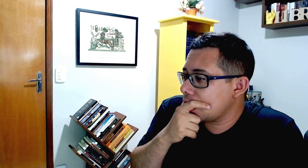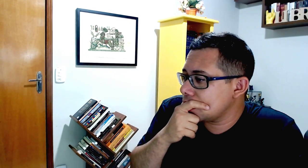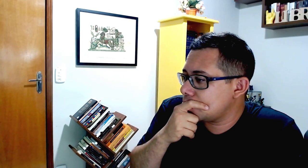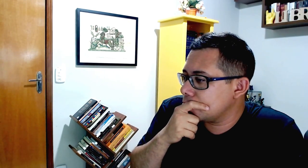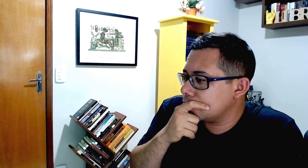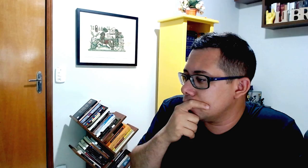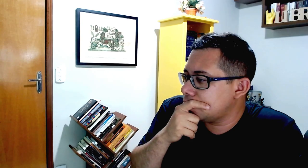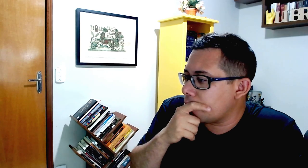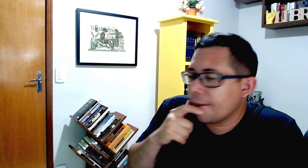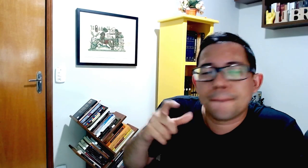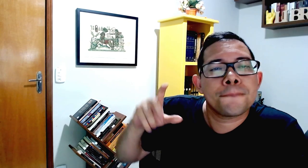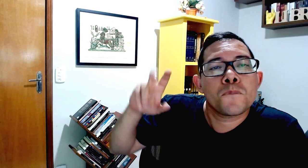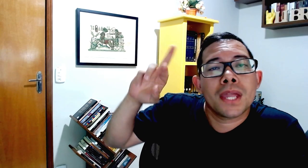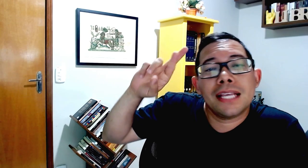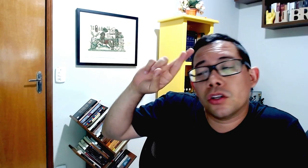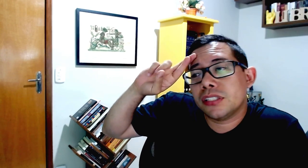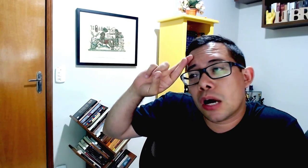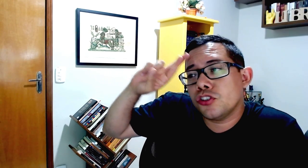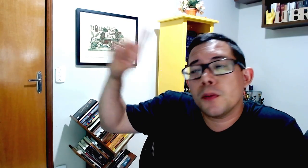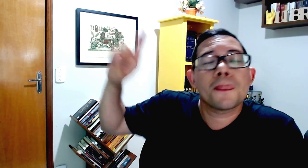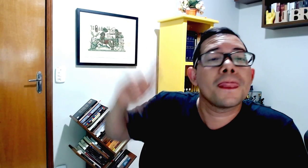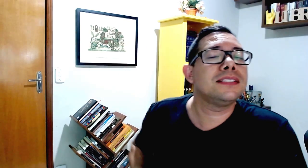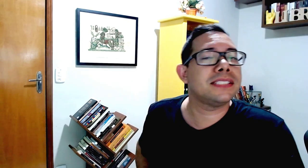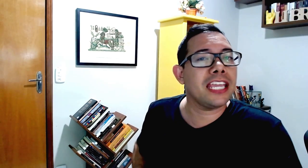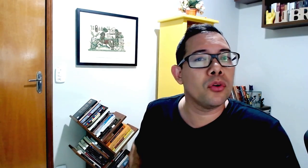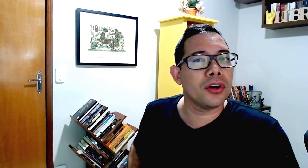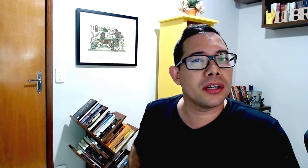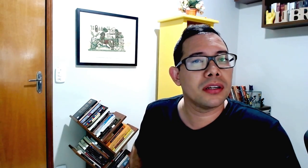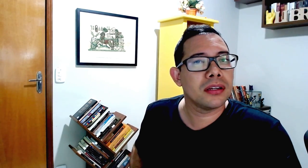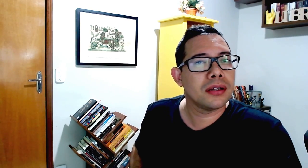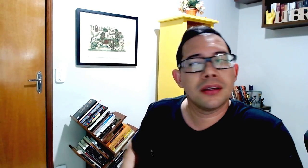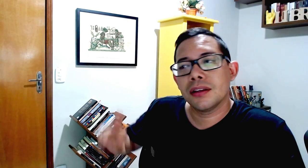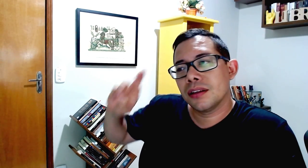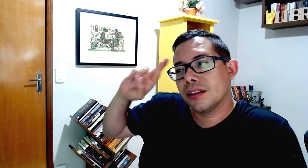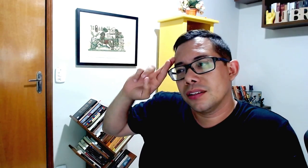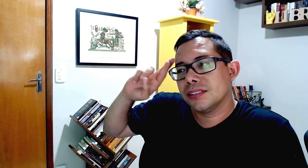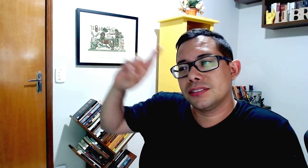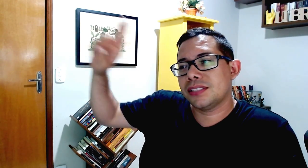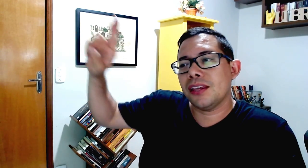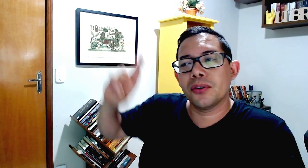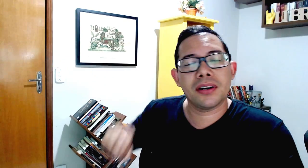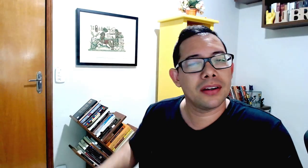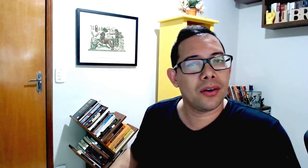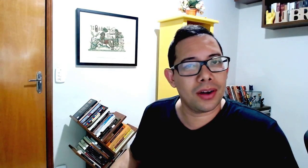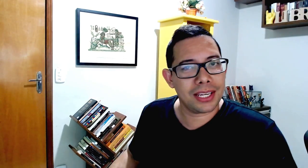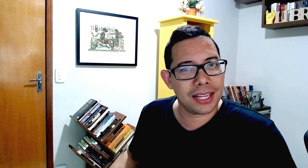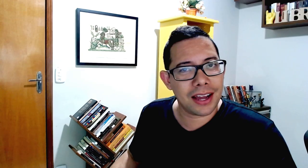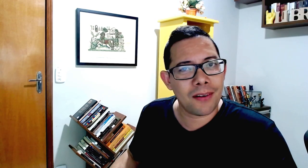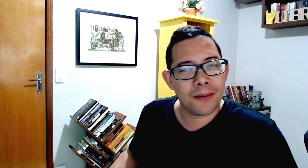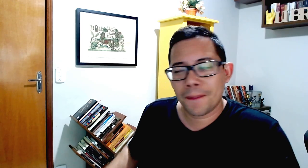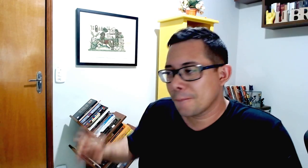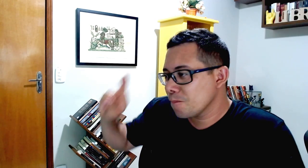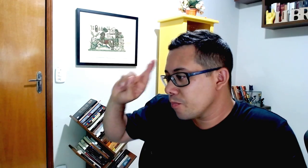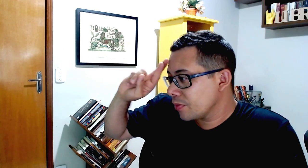sinal que é esse meu Deus do céu esse é um sinal de senhor senhor olha que legal